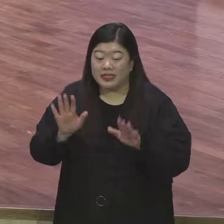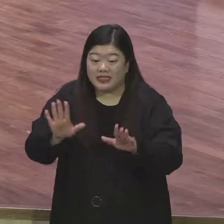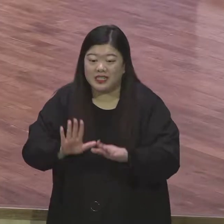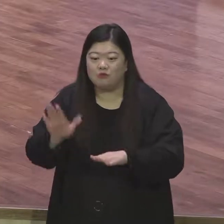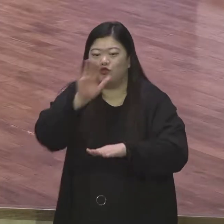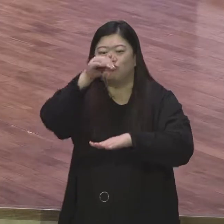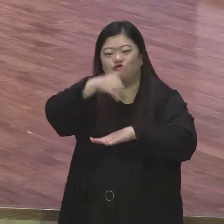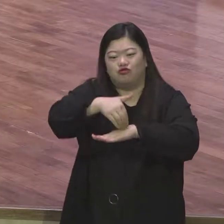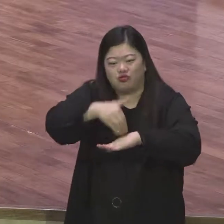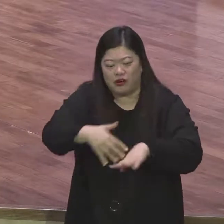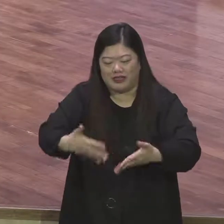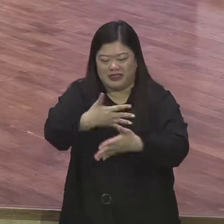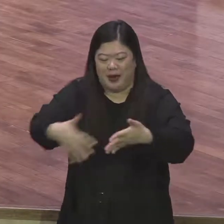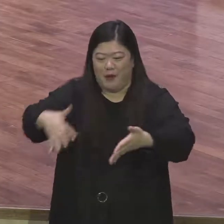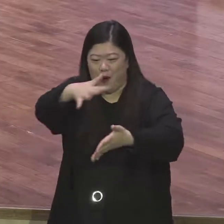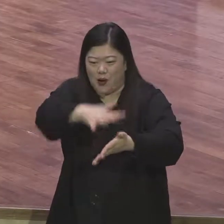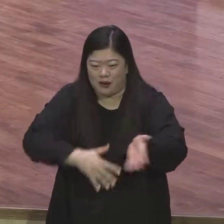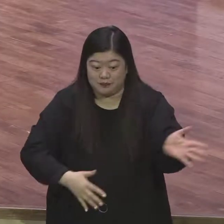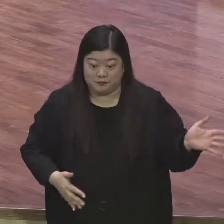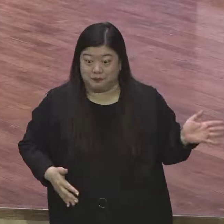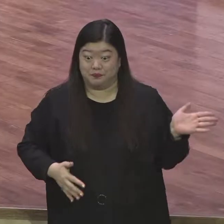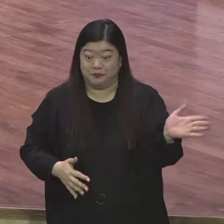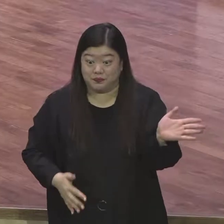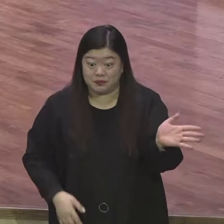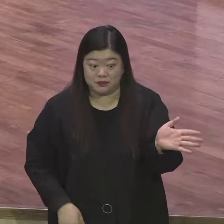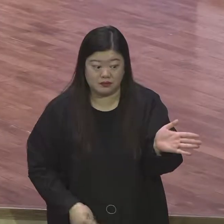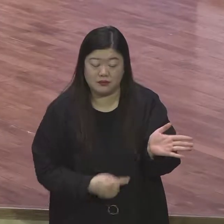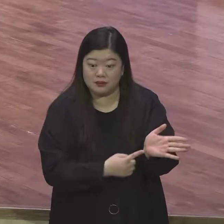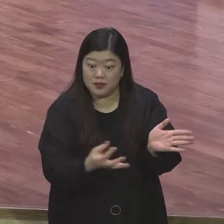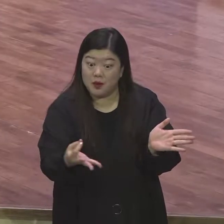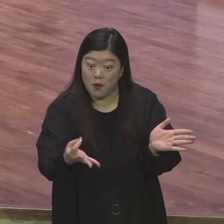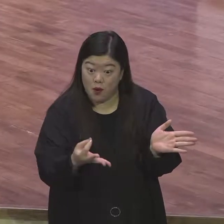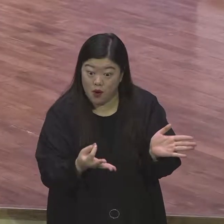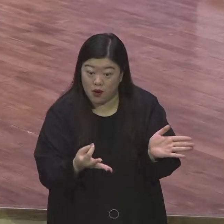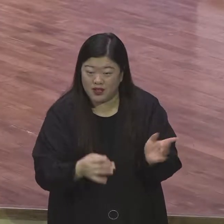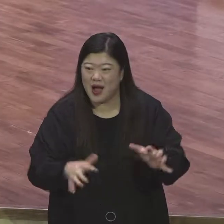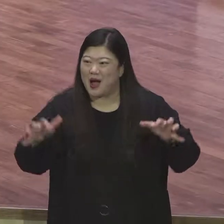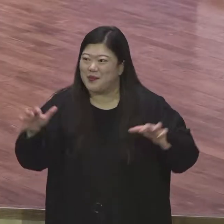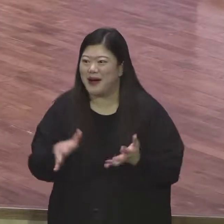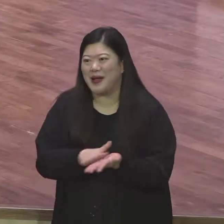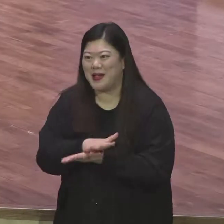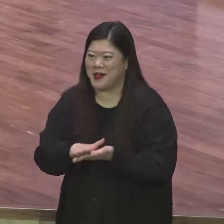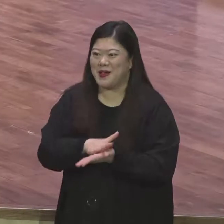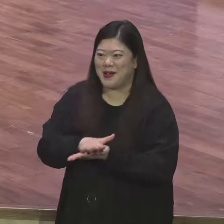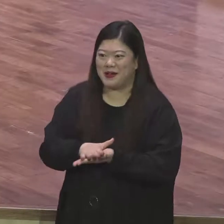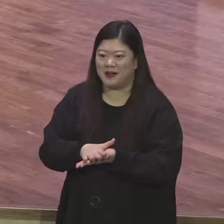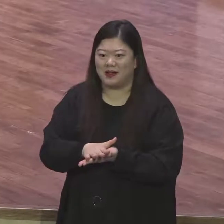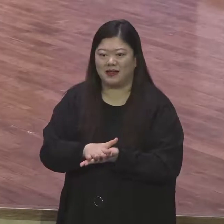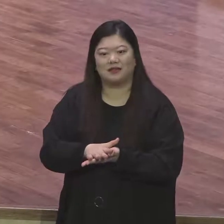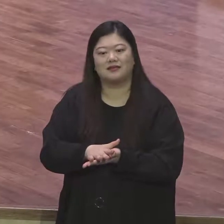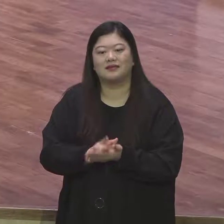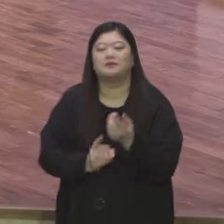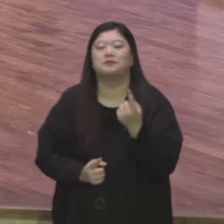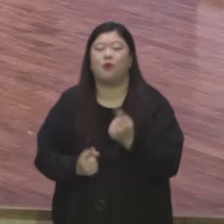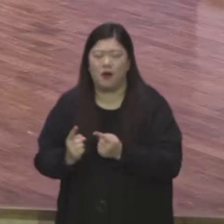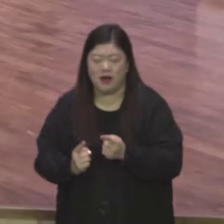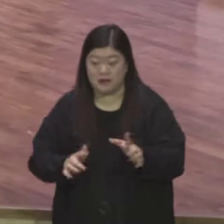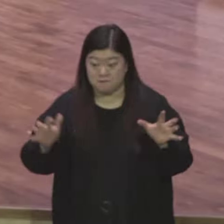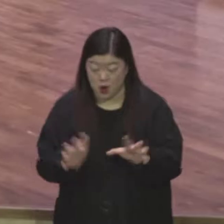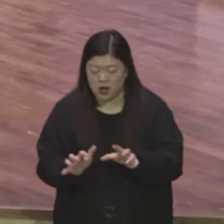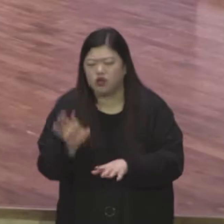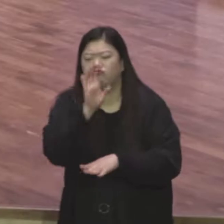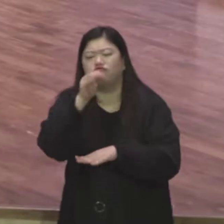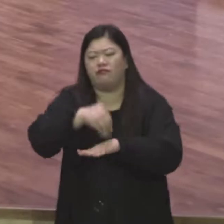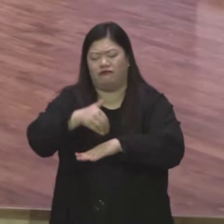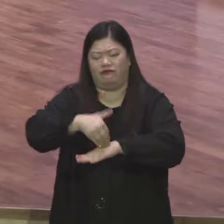있어요. 여운교회는 교인 모이는 곳이 아니라 제자 공동체인 줄 믿으시 바랍니다. 제자는